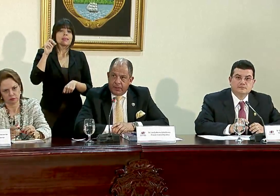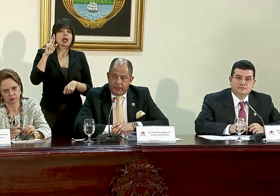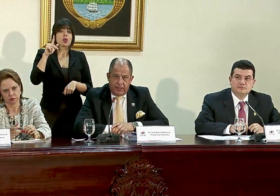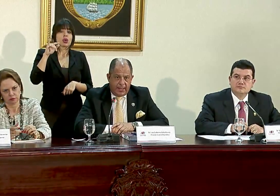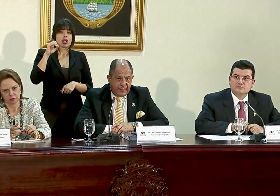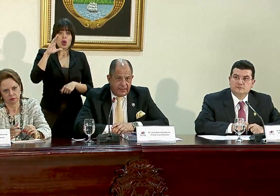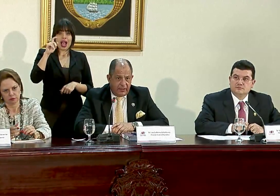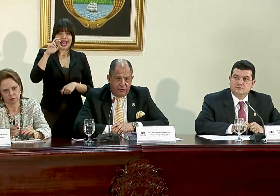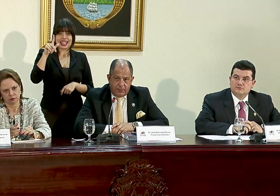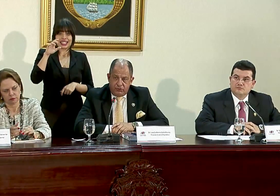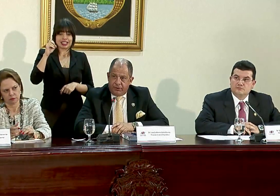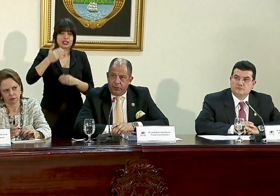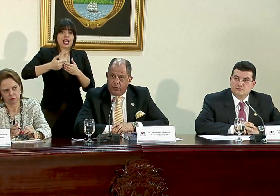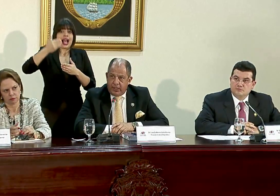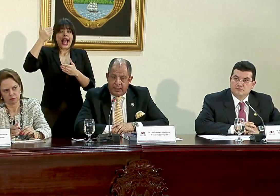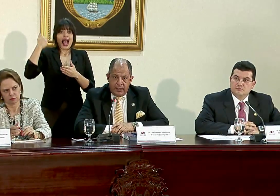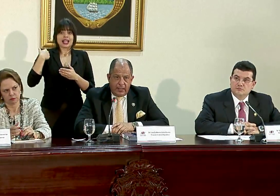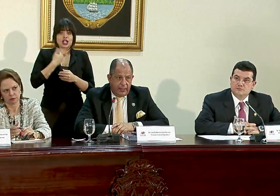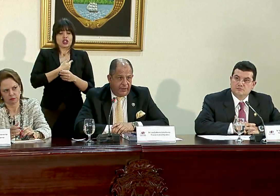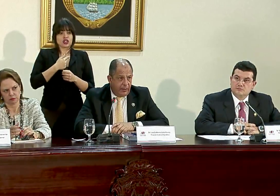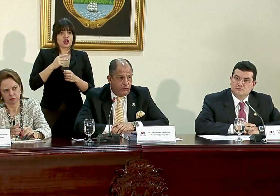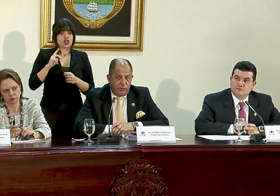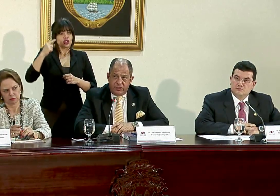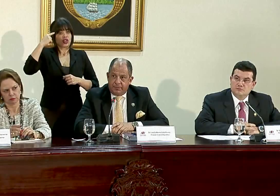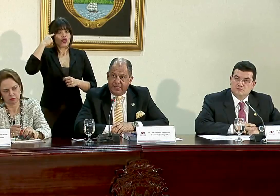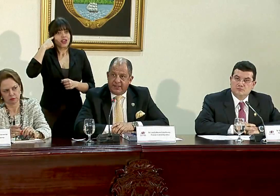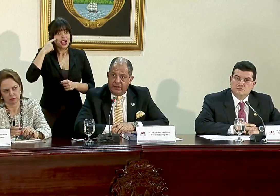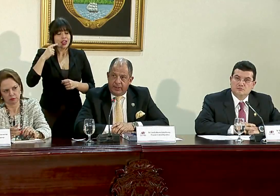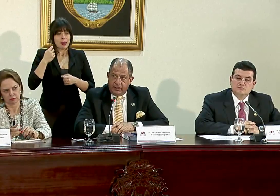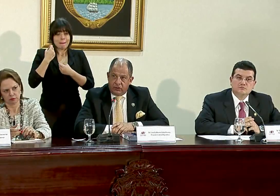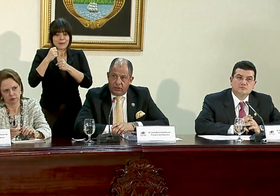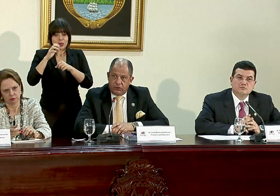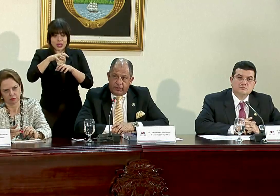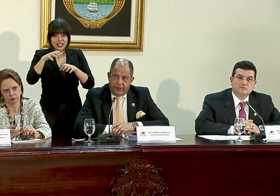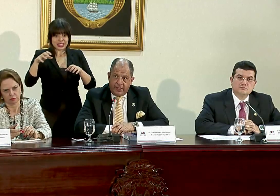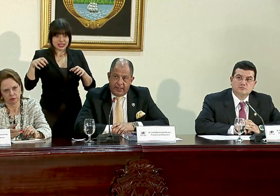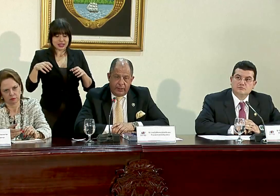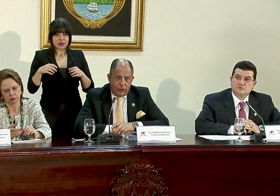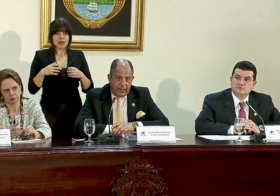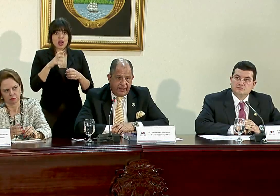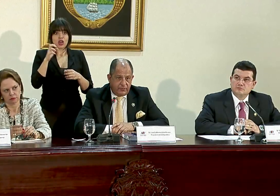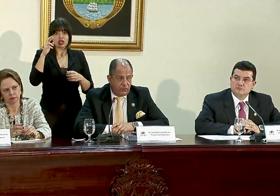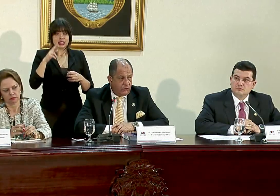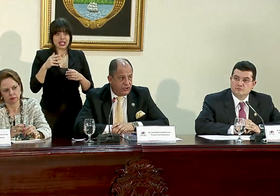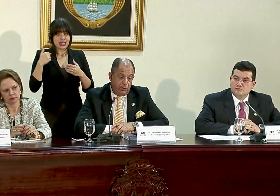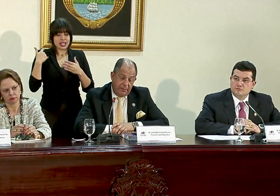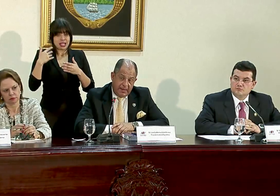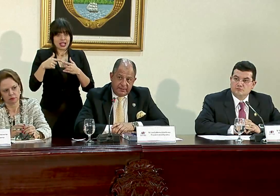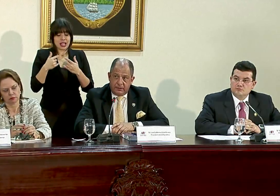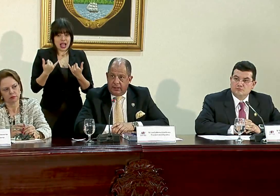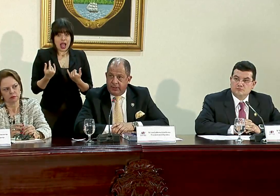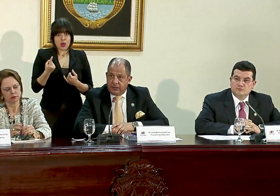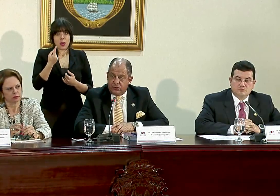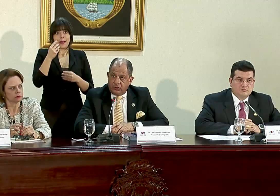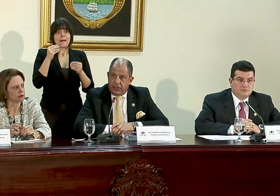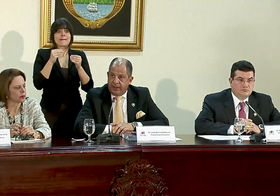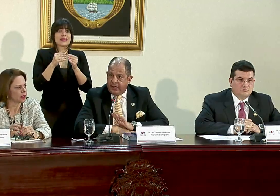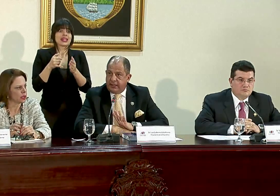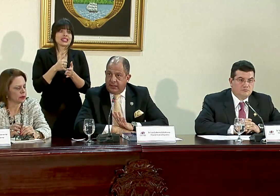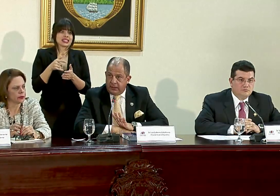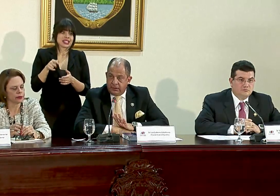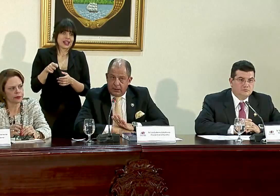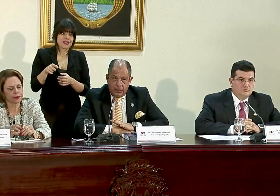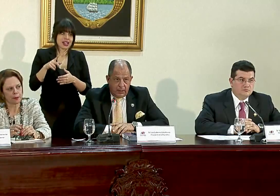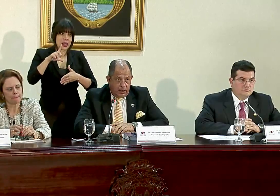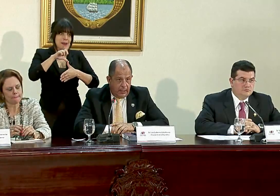desde antes de que fuéramos república el régimen municipal se debilitó en Costa Rica y hoy es uno si no el más débil de todos en